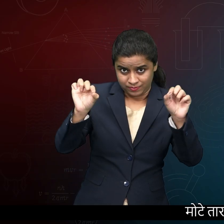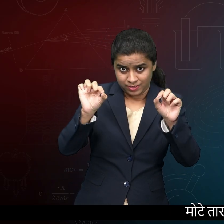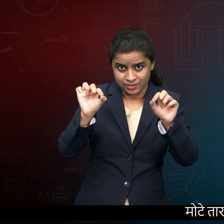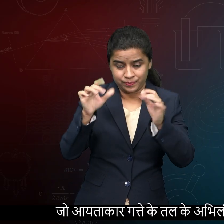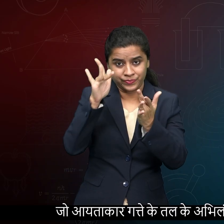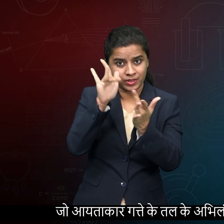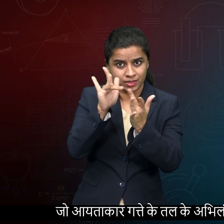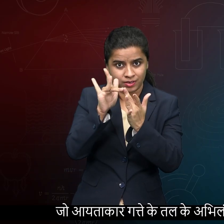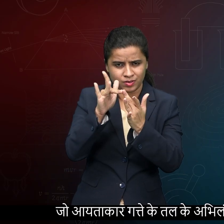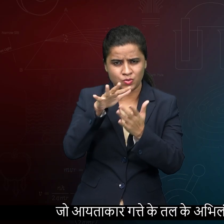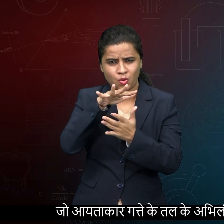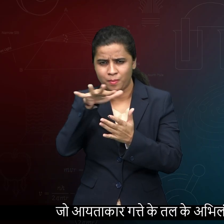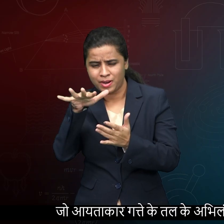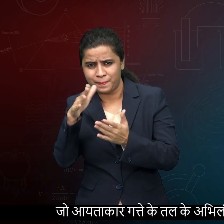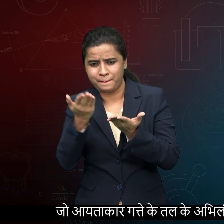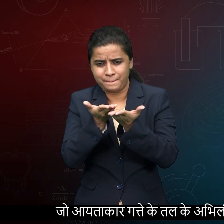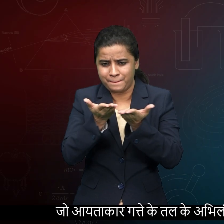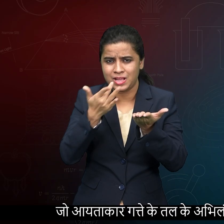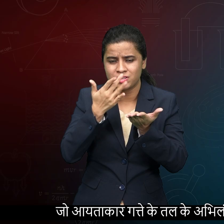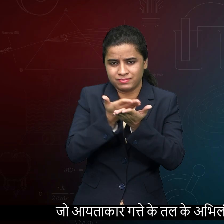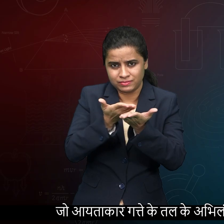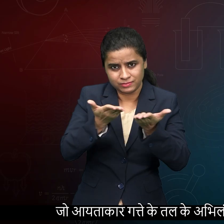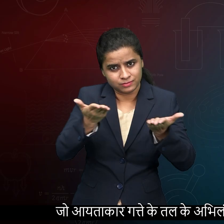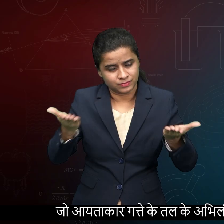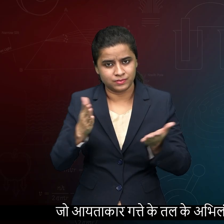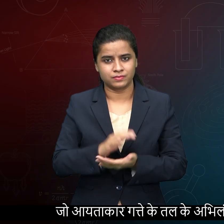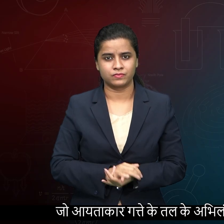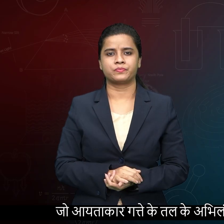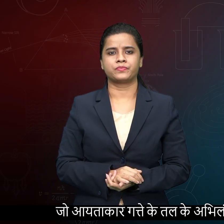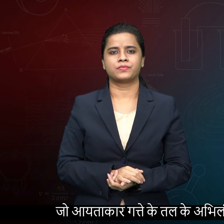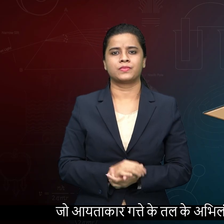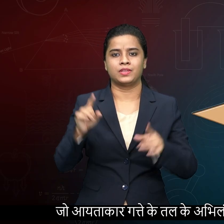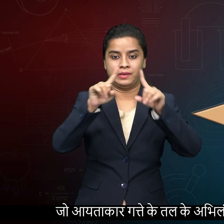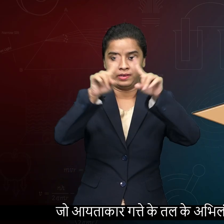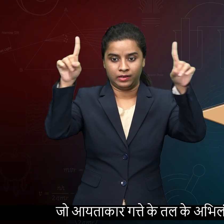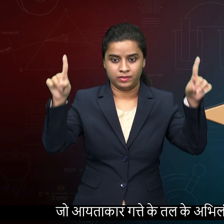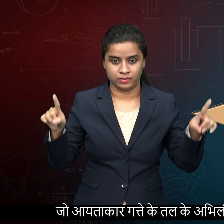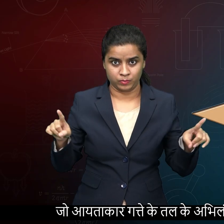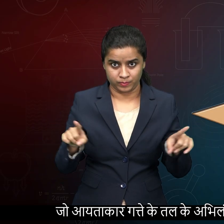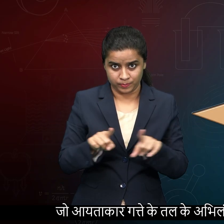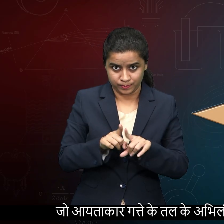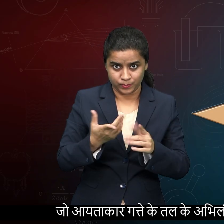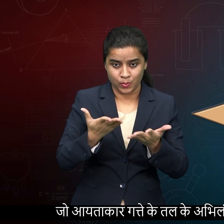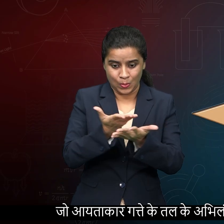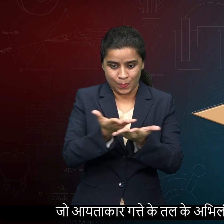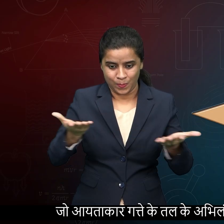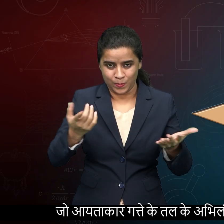घुसाइए जो आयताकार गत्ते के तल के अभिलंबवत होता है और ऊपर या